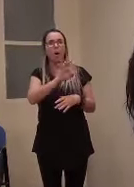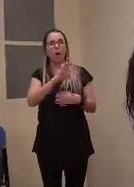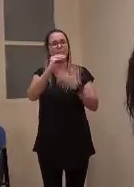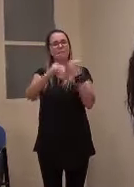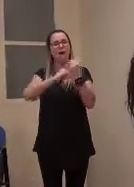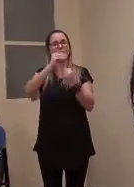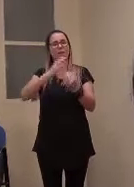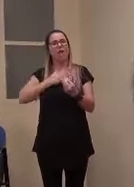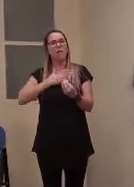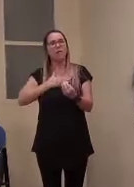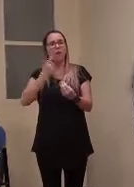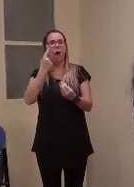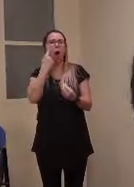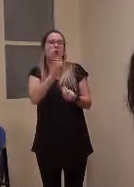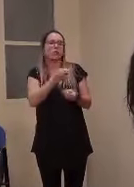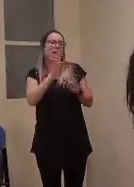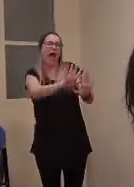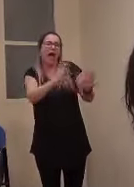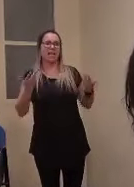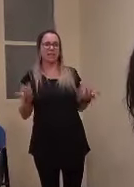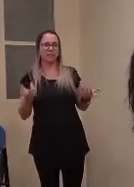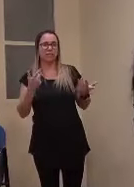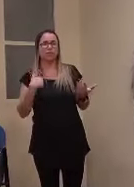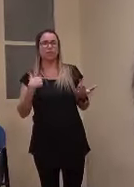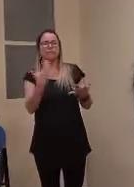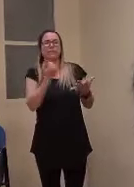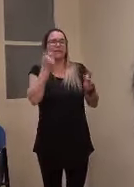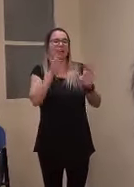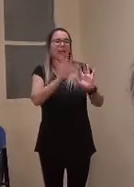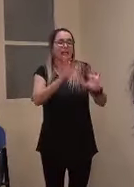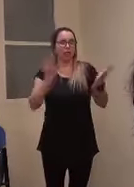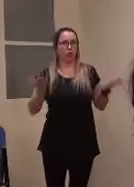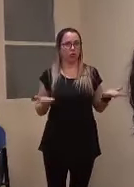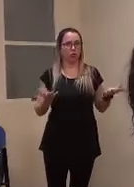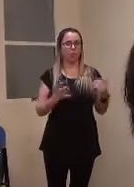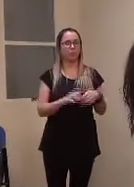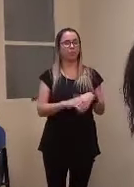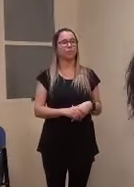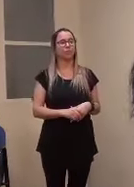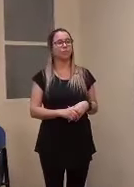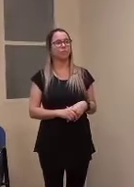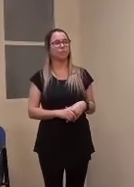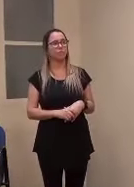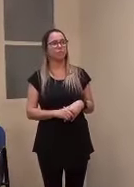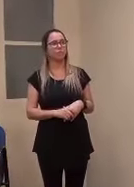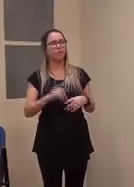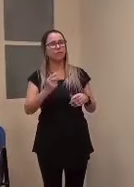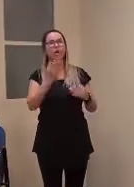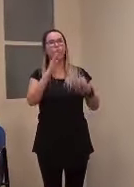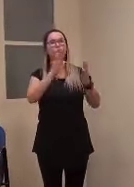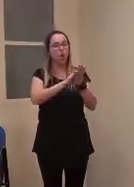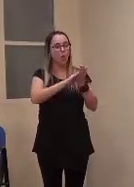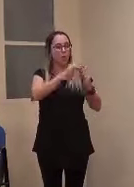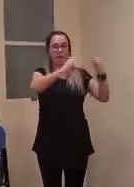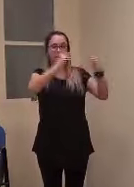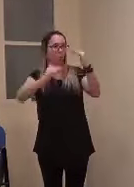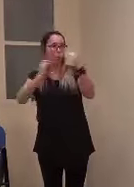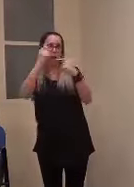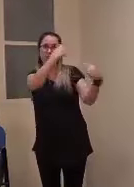lo que puedo conseguir y estamos hablando de todo lo